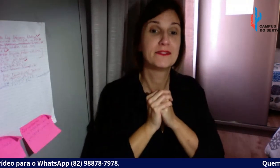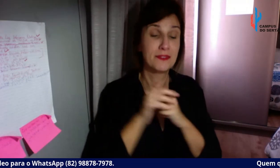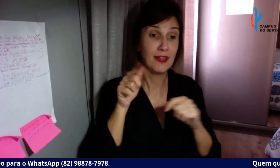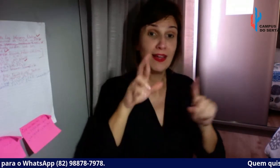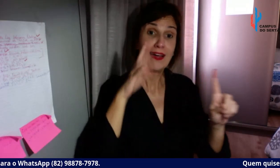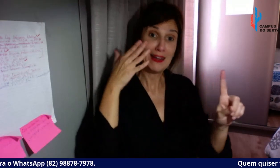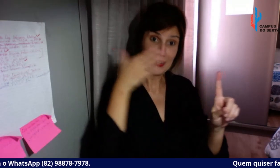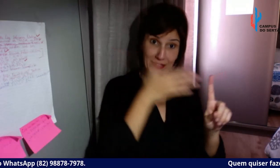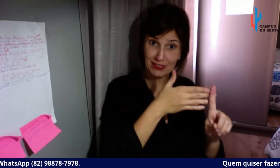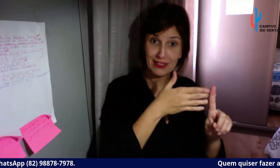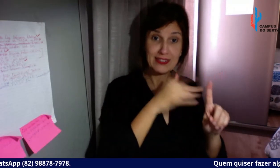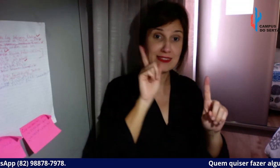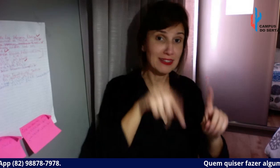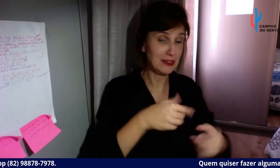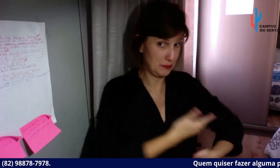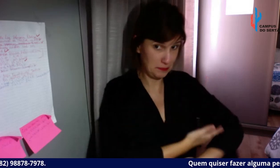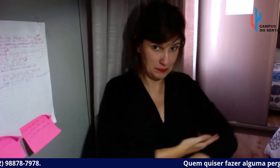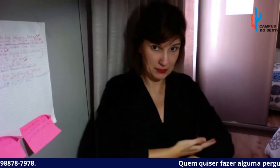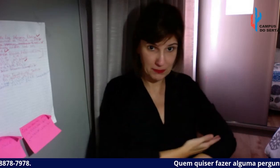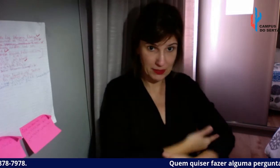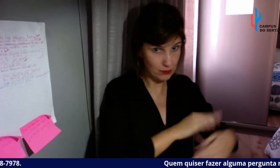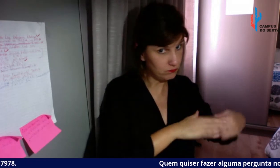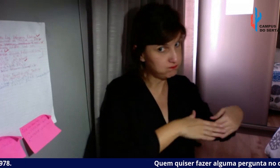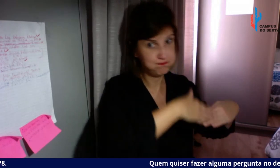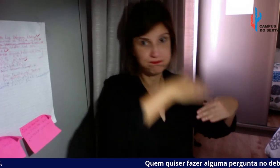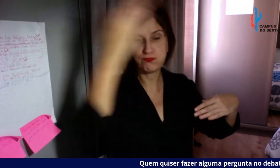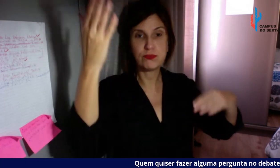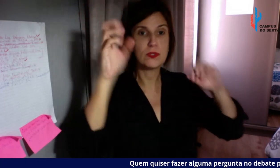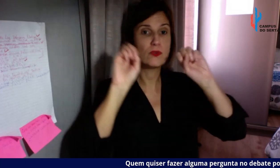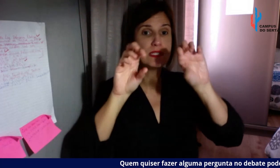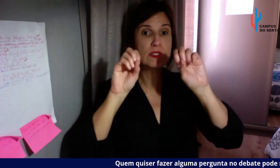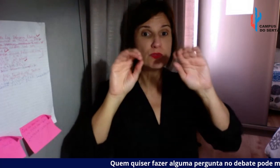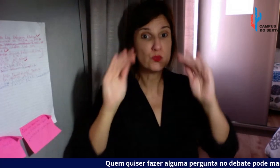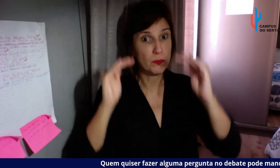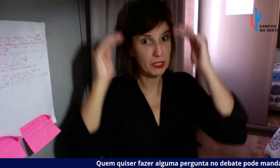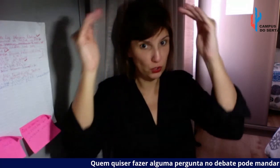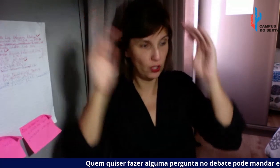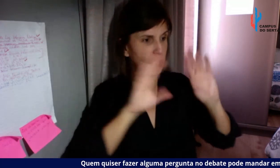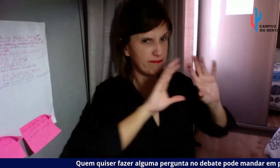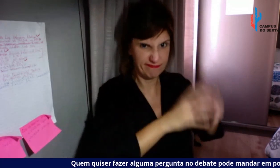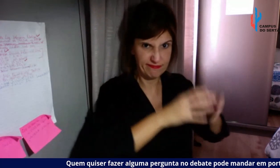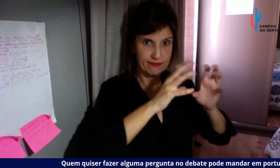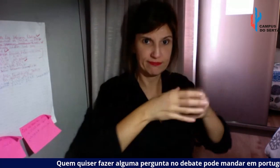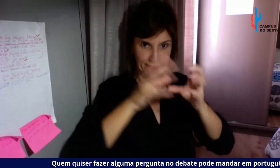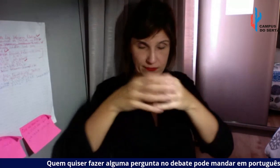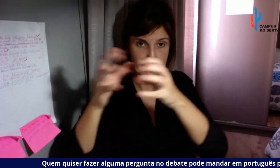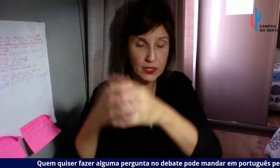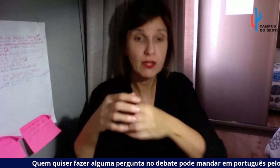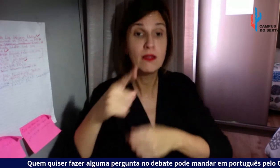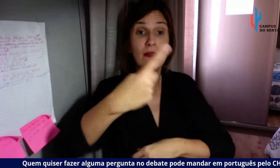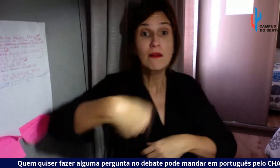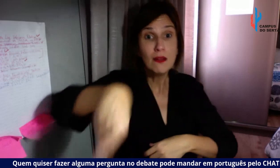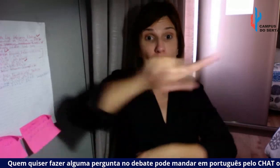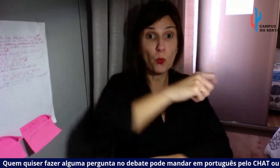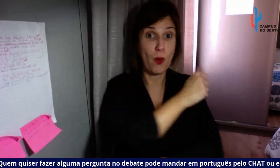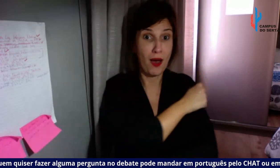Excelente pergunta. Os referenciais trazem a estimulação precoce, o ensino dos bebês,